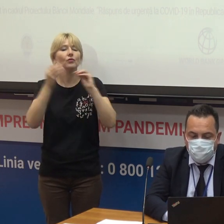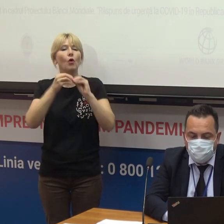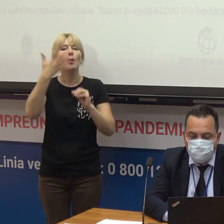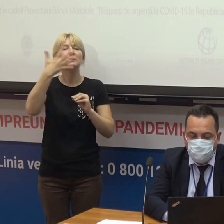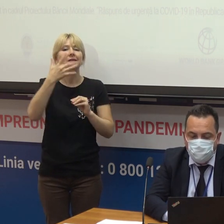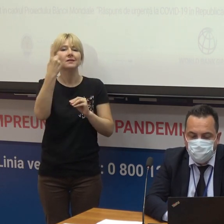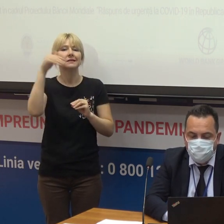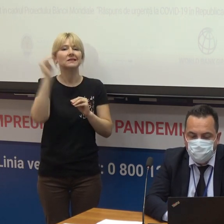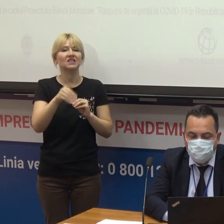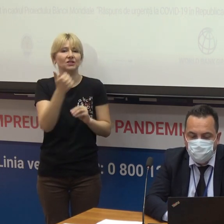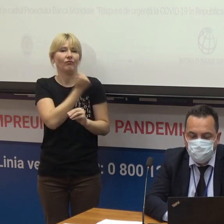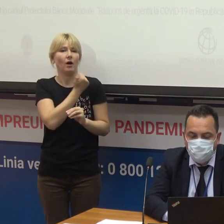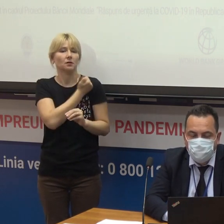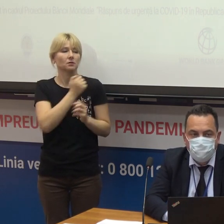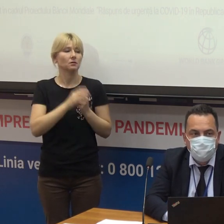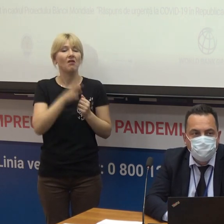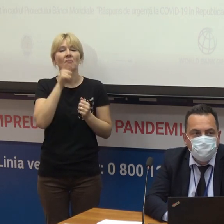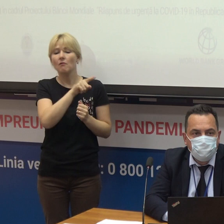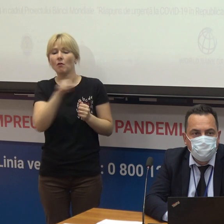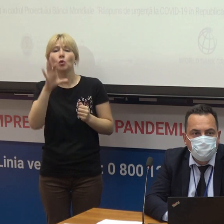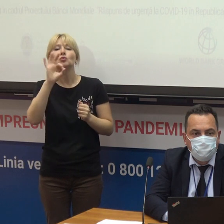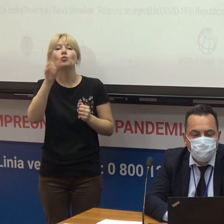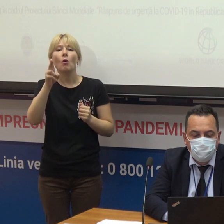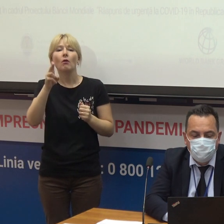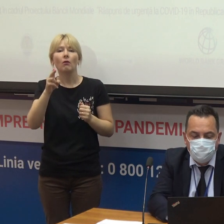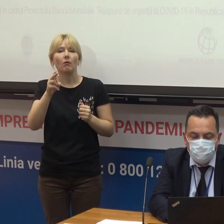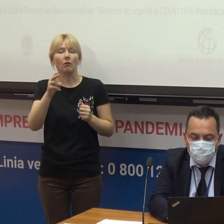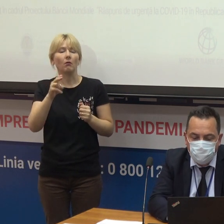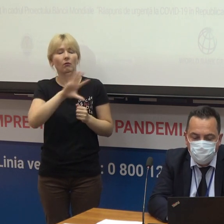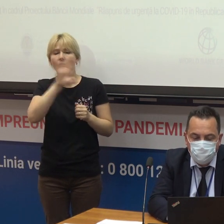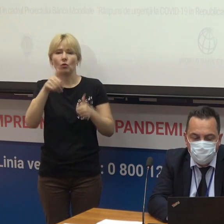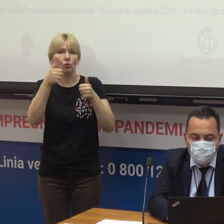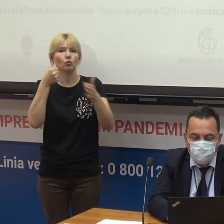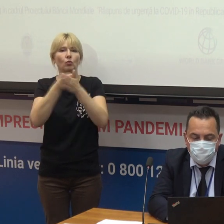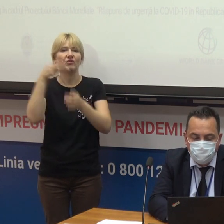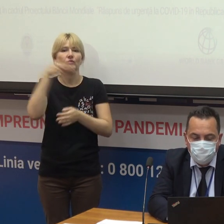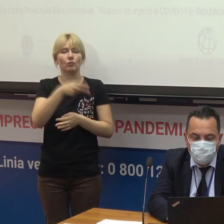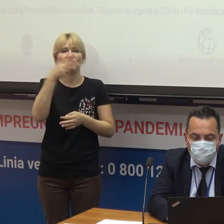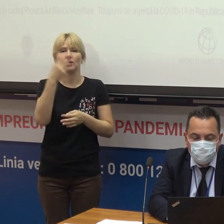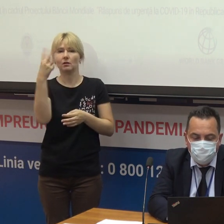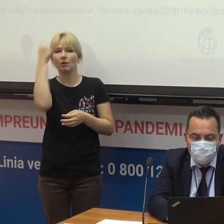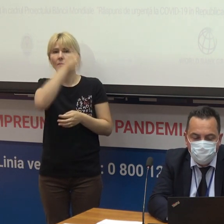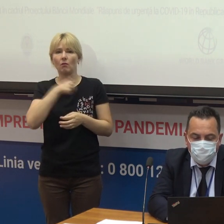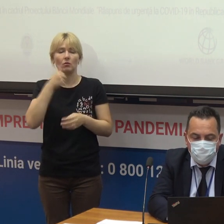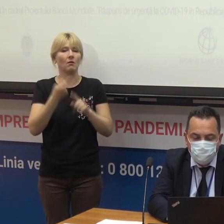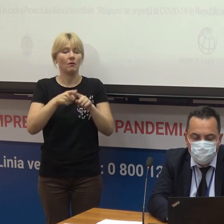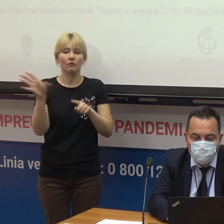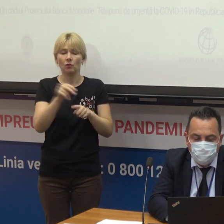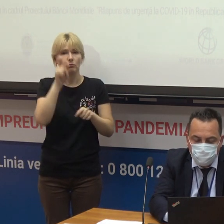151.000 de vaccinuri. Termenul de valabilitate este anul 2023, respectiv toate aceste lucruri sunt la